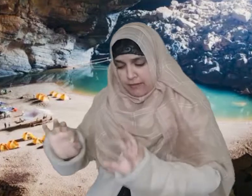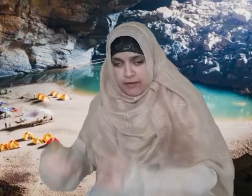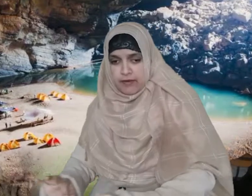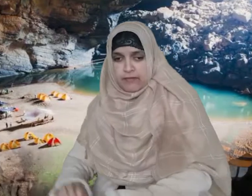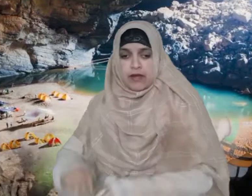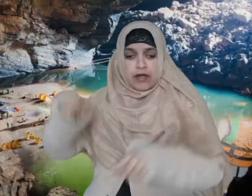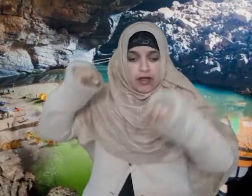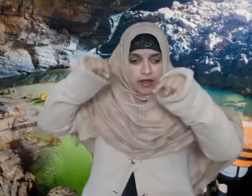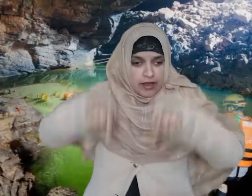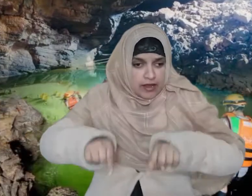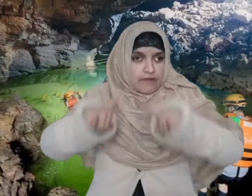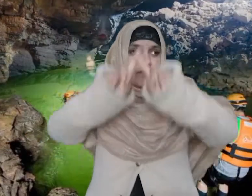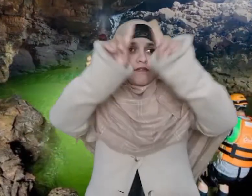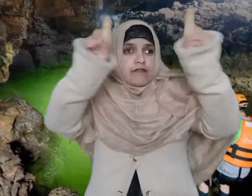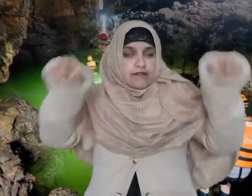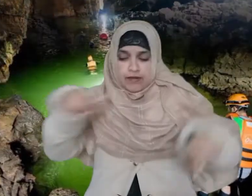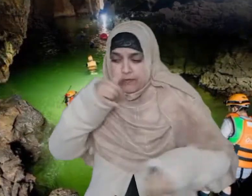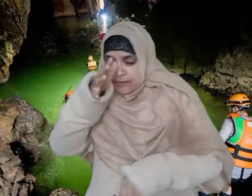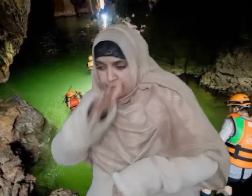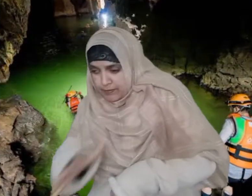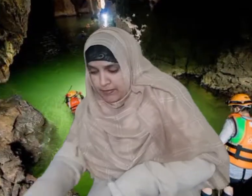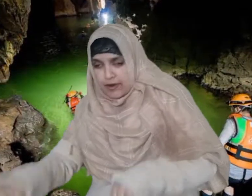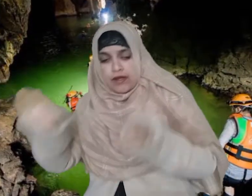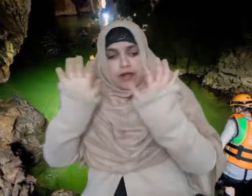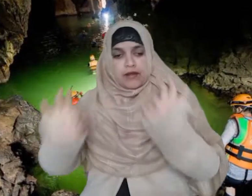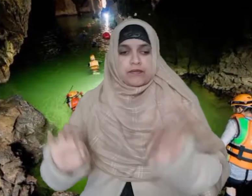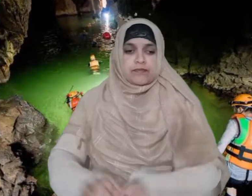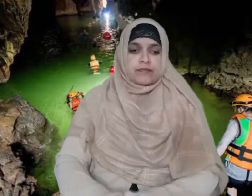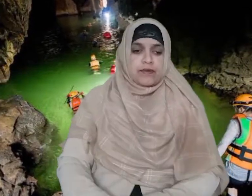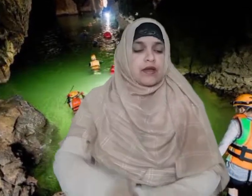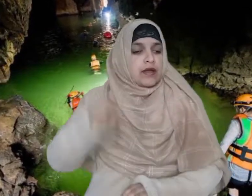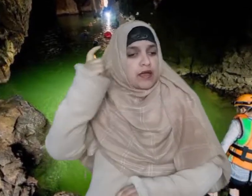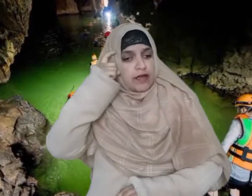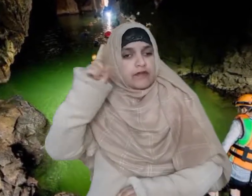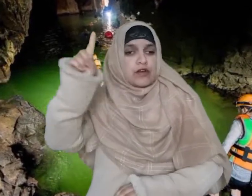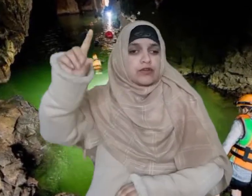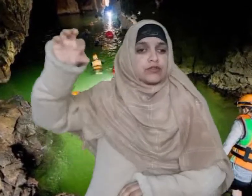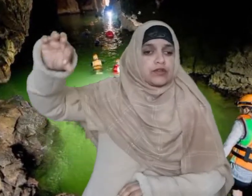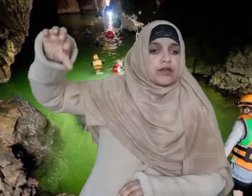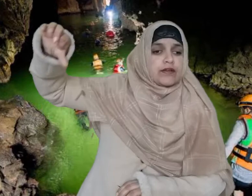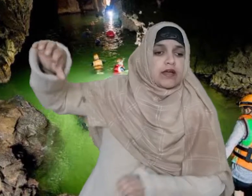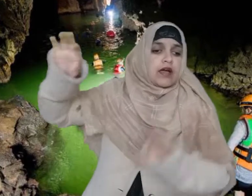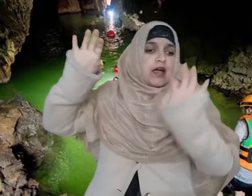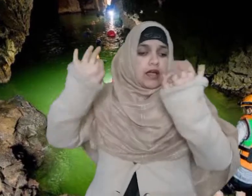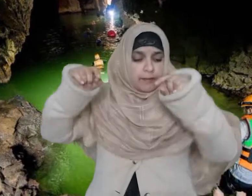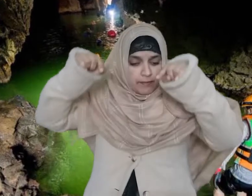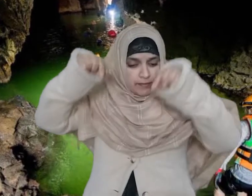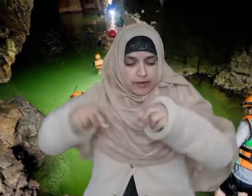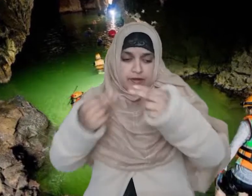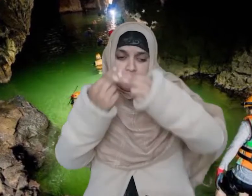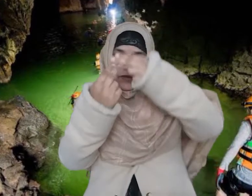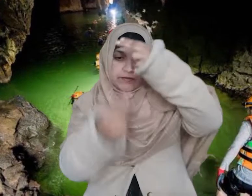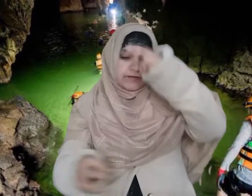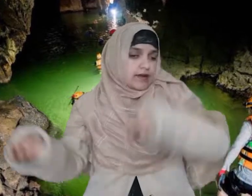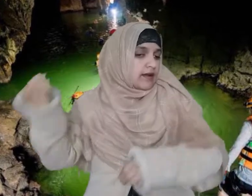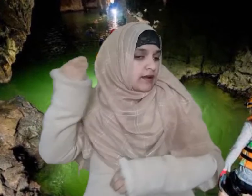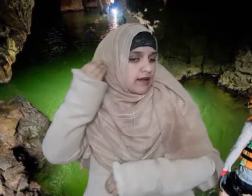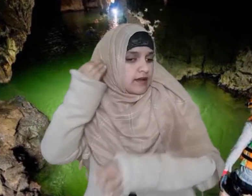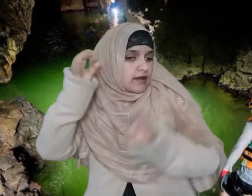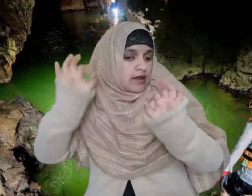تھا، جو کہ 5 دن کا ٹور آرگنائز کرتی تھی اور جس کے اوپر $3000 لاگت آتی تھی۔ اس